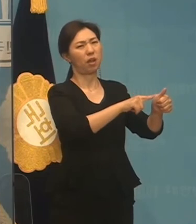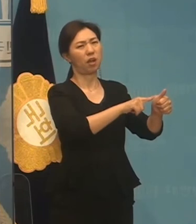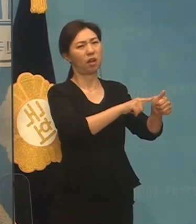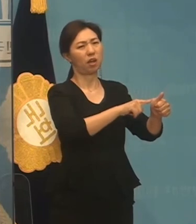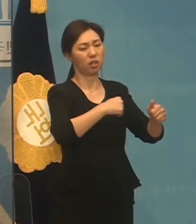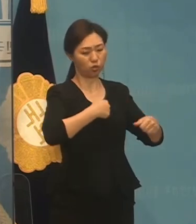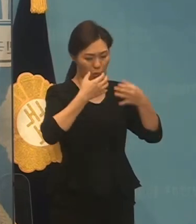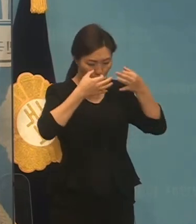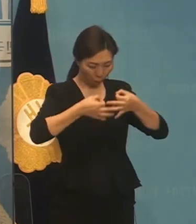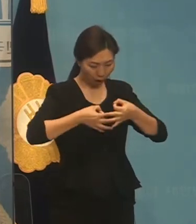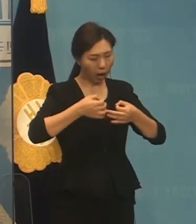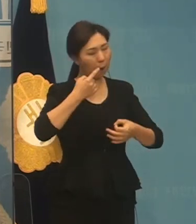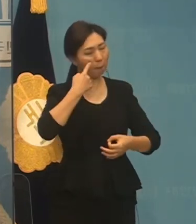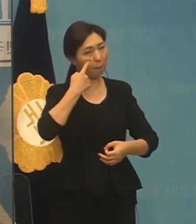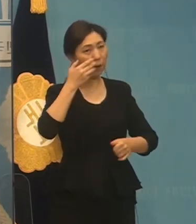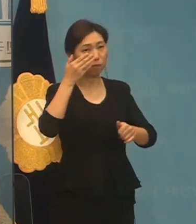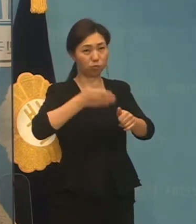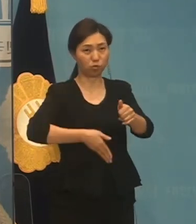바랍니다.